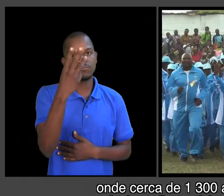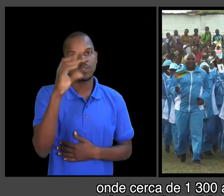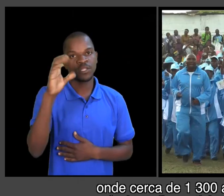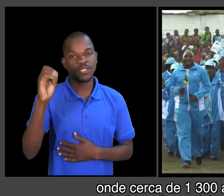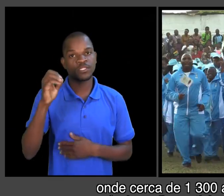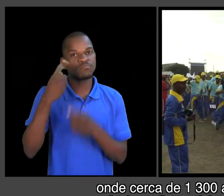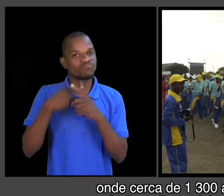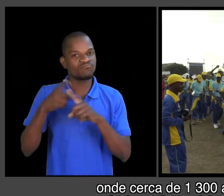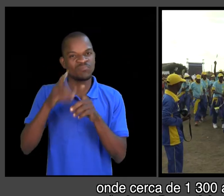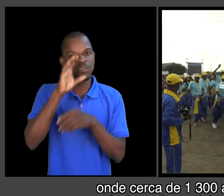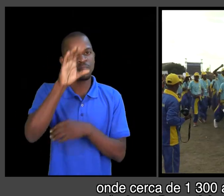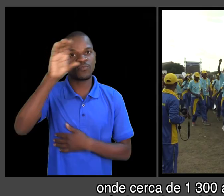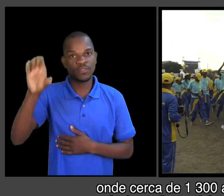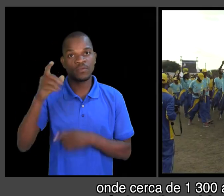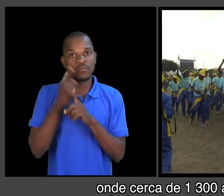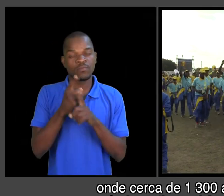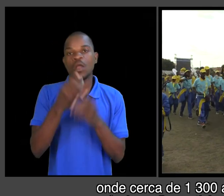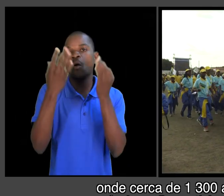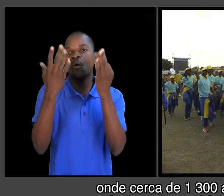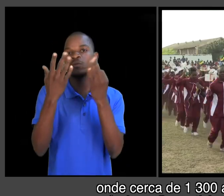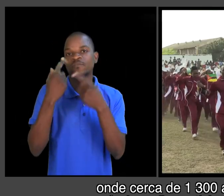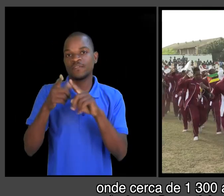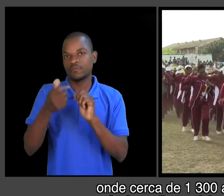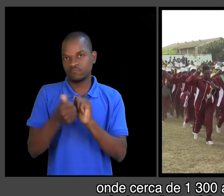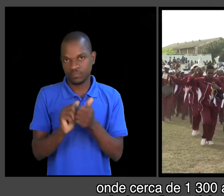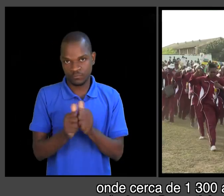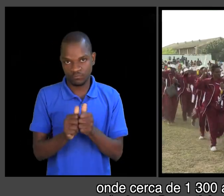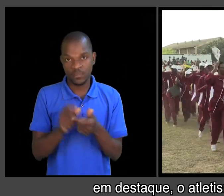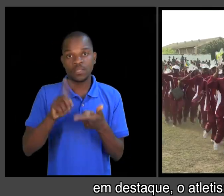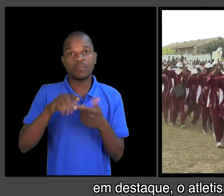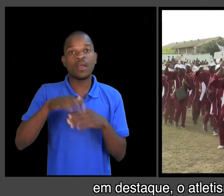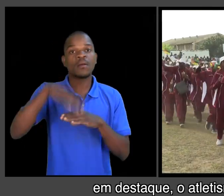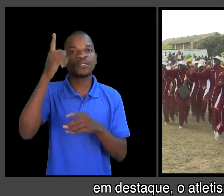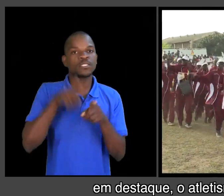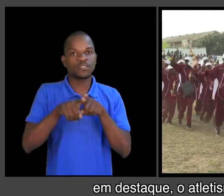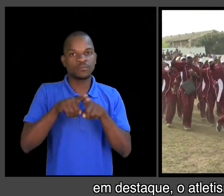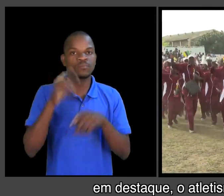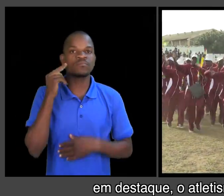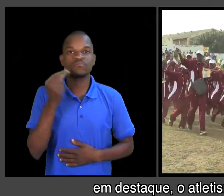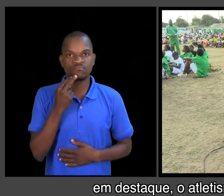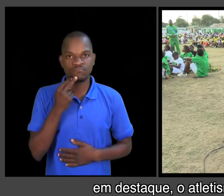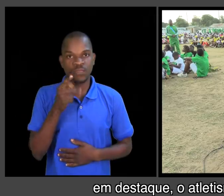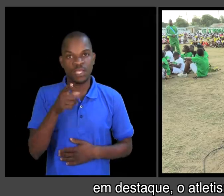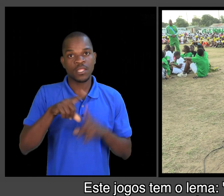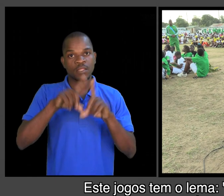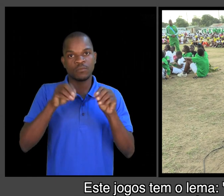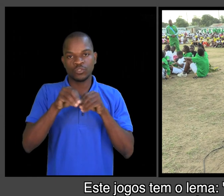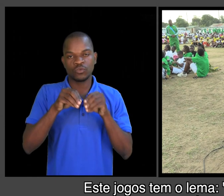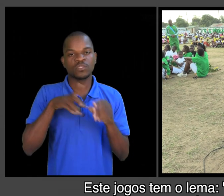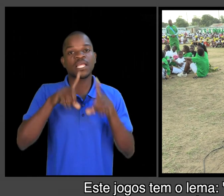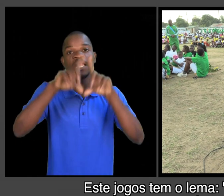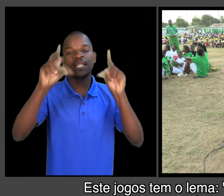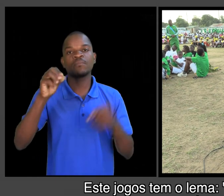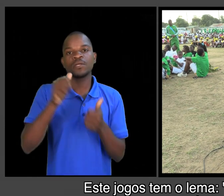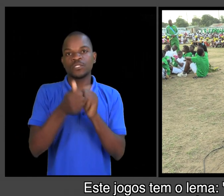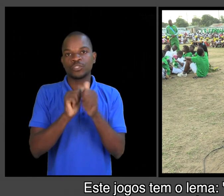atletas de todas as províncias vão participar em oito modalidades, em destaque para o atletismo para surdos. Esses jogos